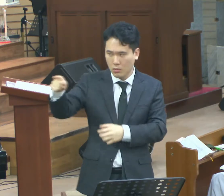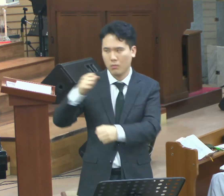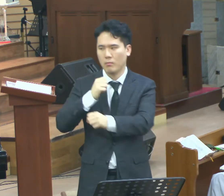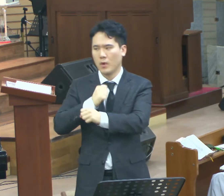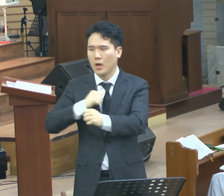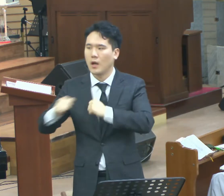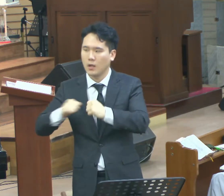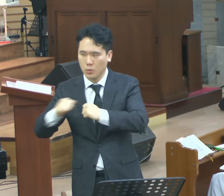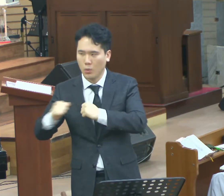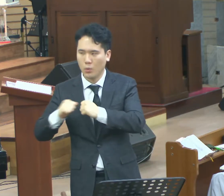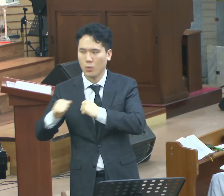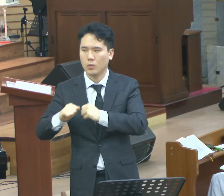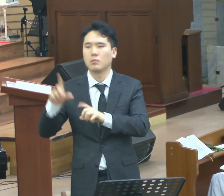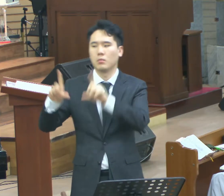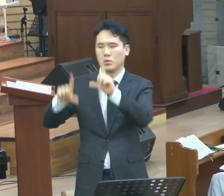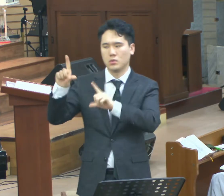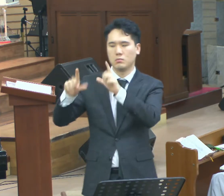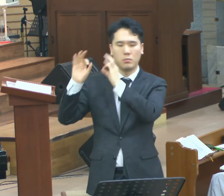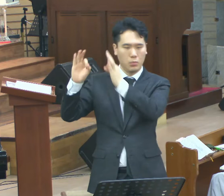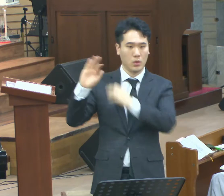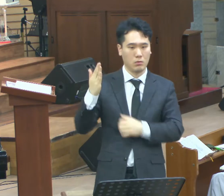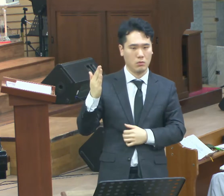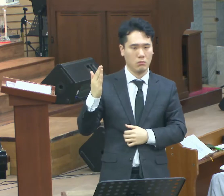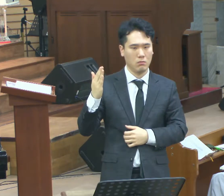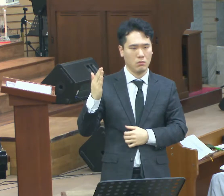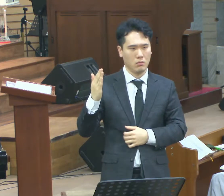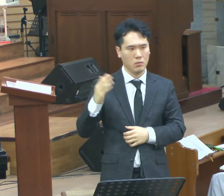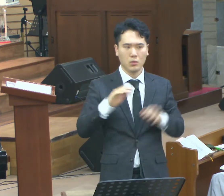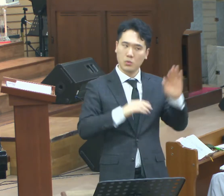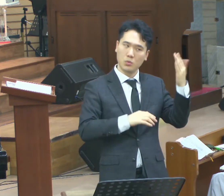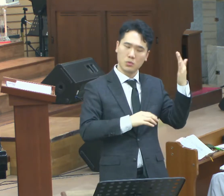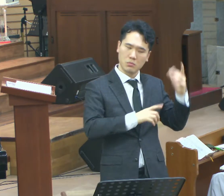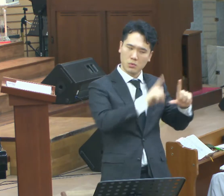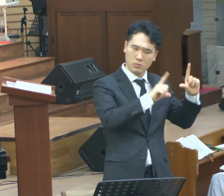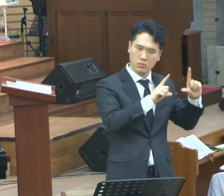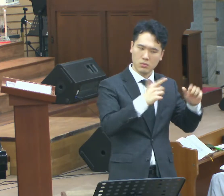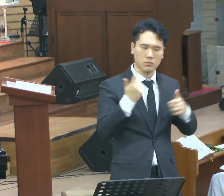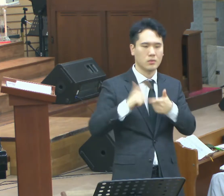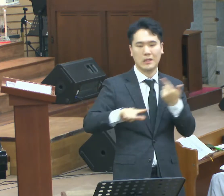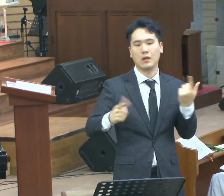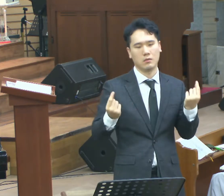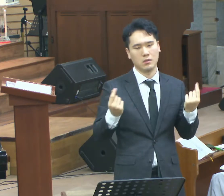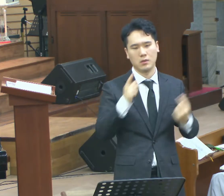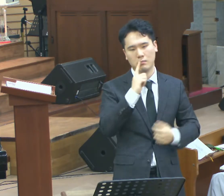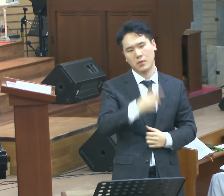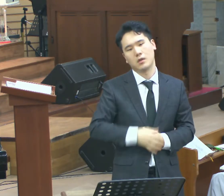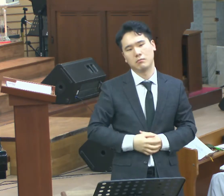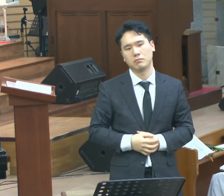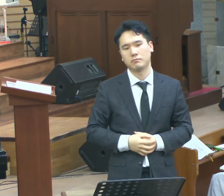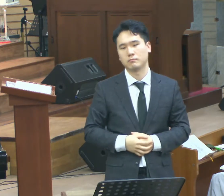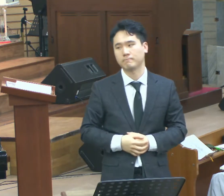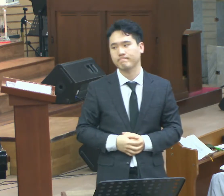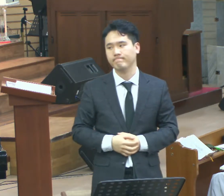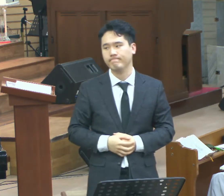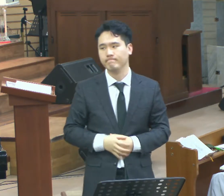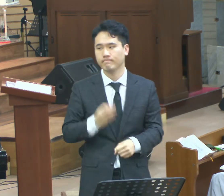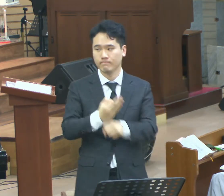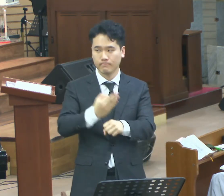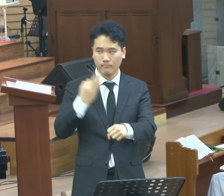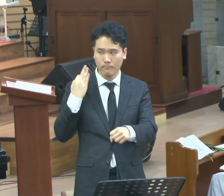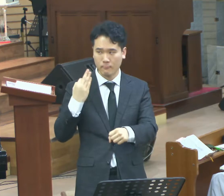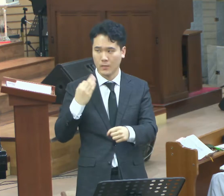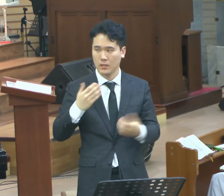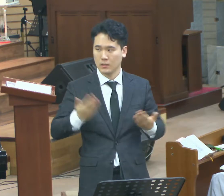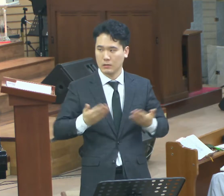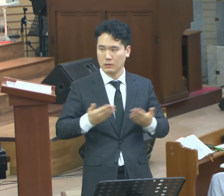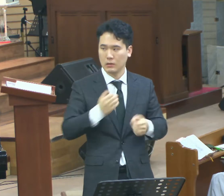89년도에 교회 설립 40주년 기념교회 은총교회를 세웠어요. 10년 동안 사역하셨던 정주병 목사님이